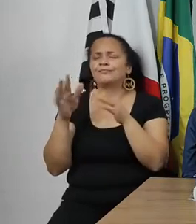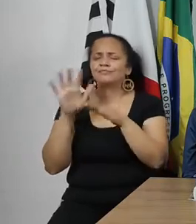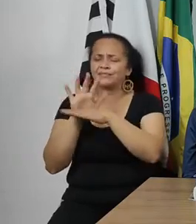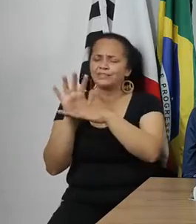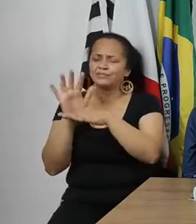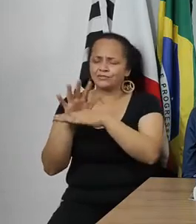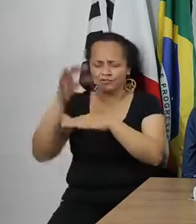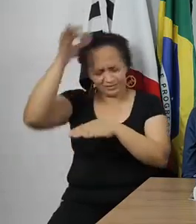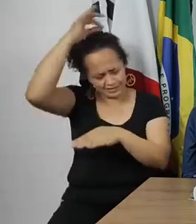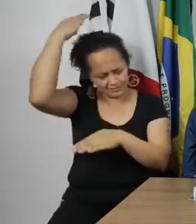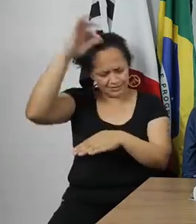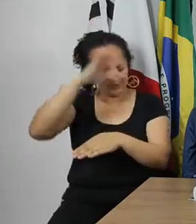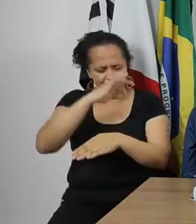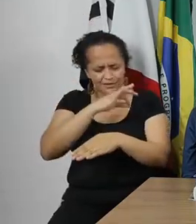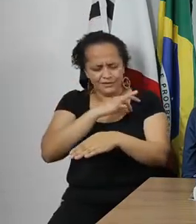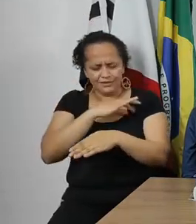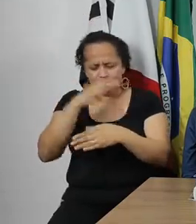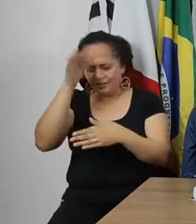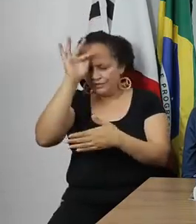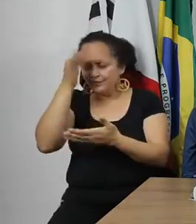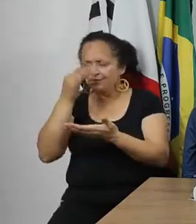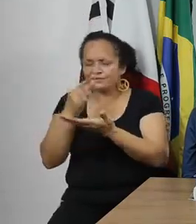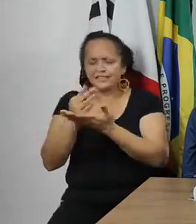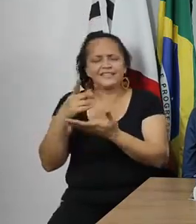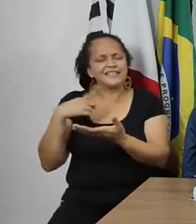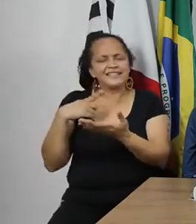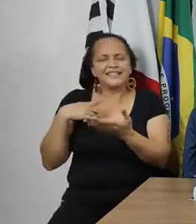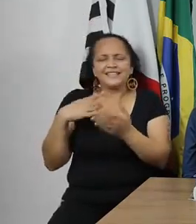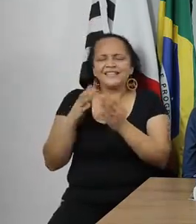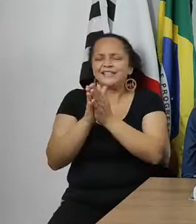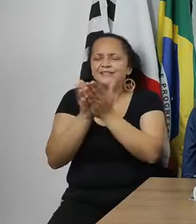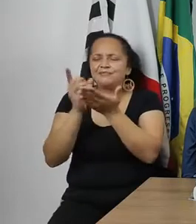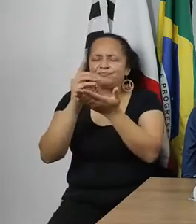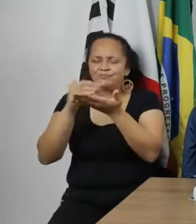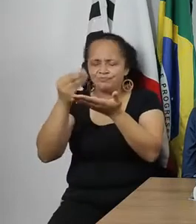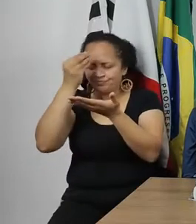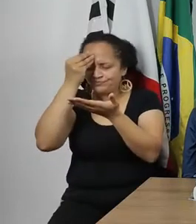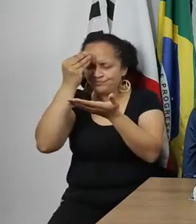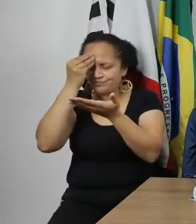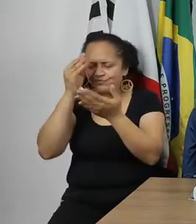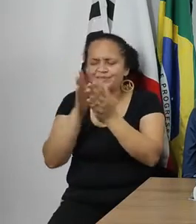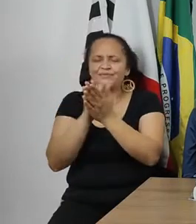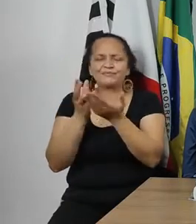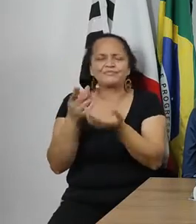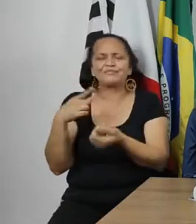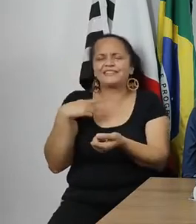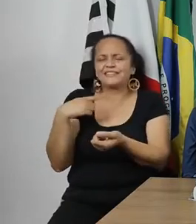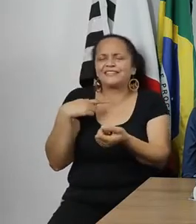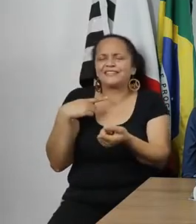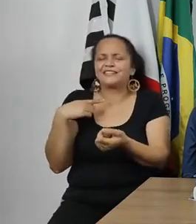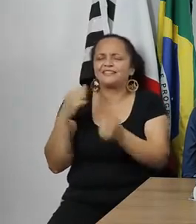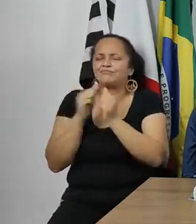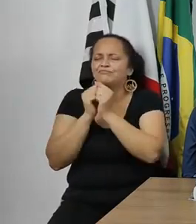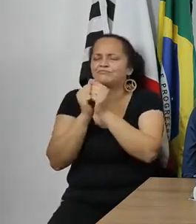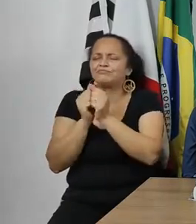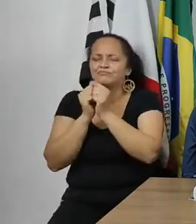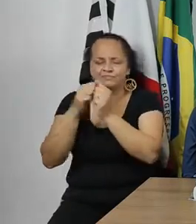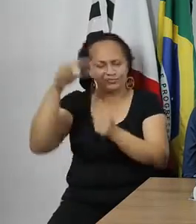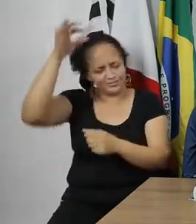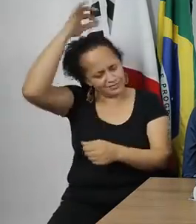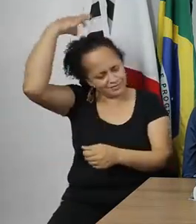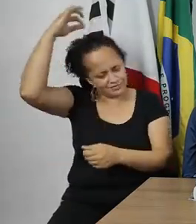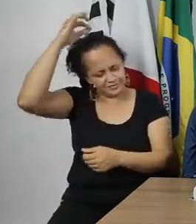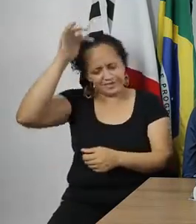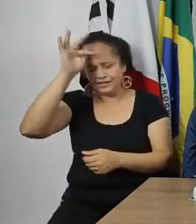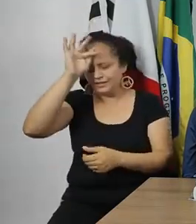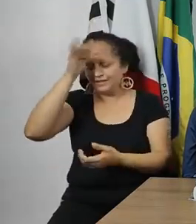ter mais fé. Nos ajuda a praticar mais a Tua palavra, a desenvolver experiências com Teu Espírito, para que essa fé